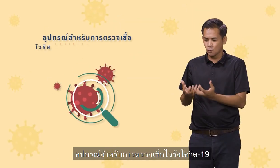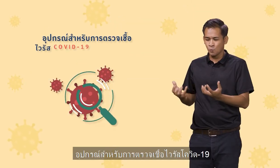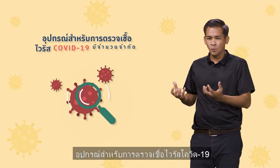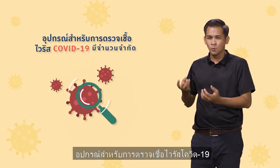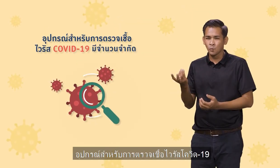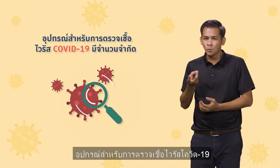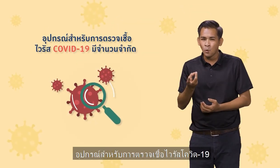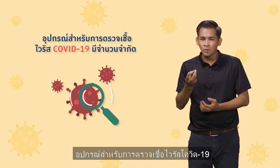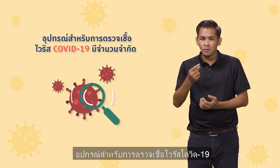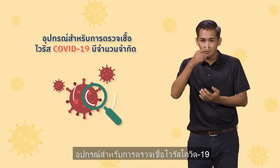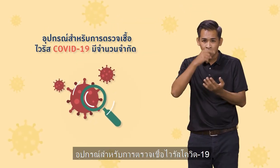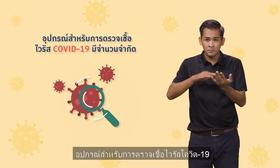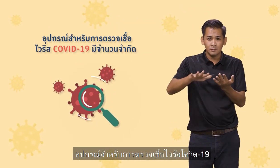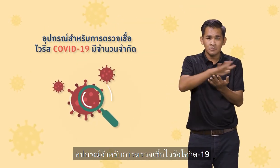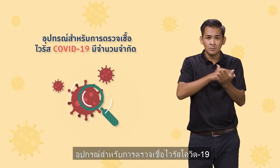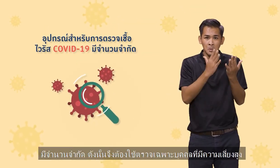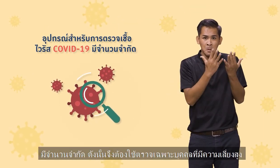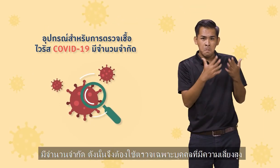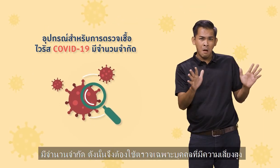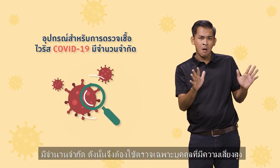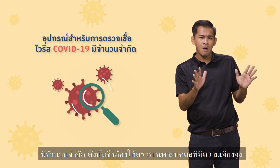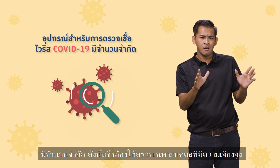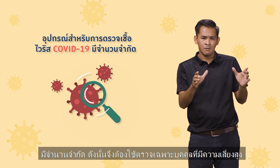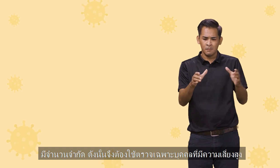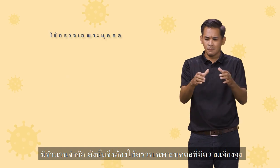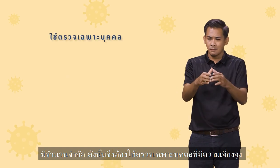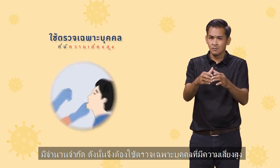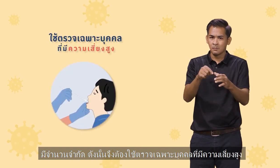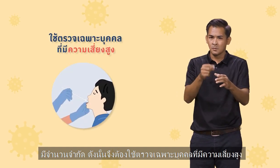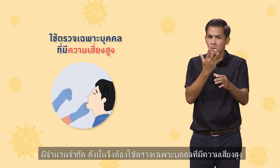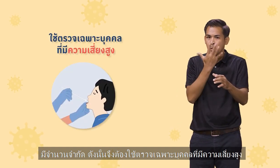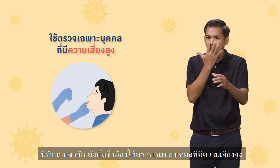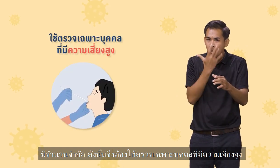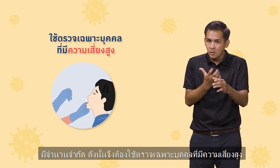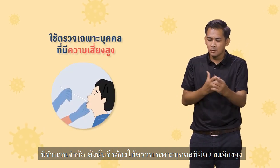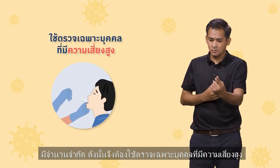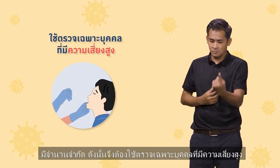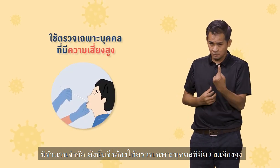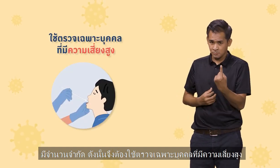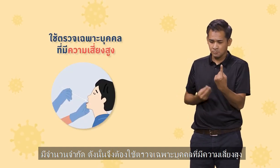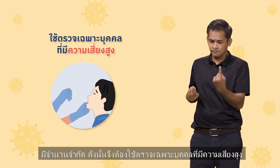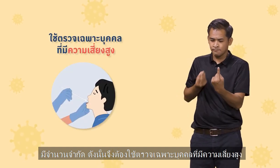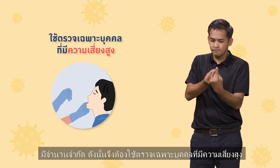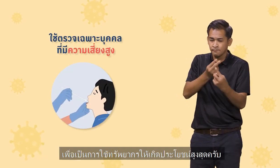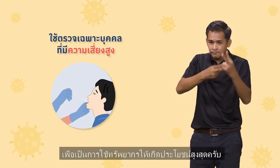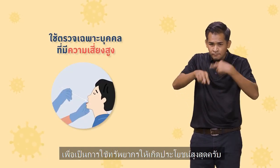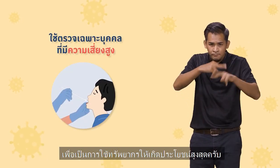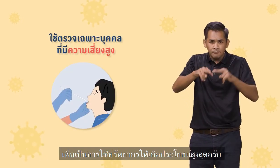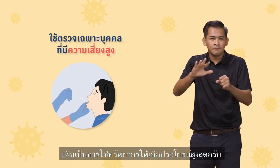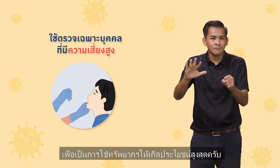กรณ์สำหรับการตรวจเชื้อไวรัสโควิด-19 มีจำนวนจำกัดดังนั้นจึงต้องใช้ตรวจเฉพาะบุคคลที่มีความเสี่ยงสูงเพื่อเป็นการใช้ทรัพยาก